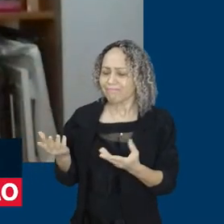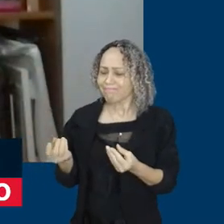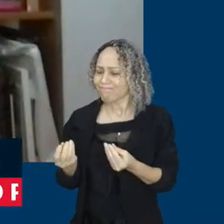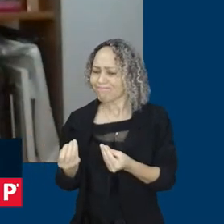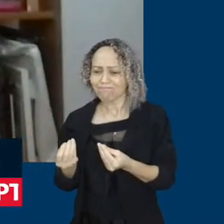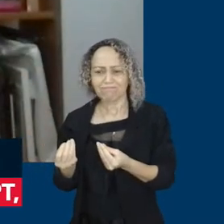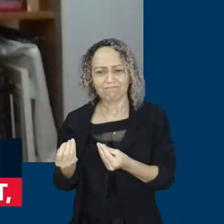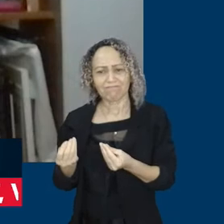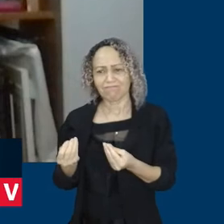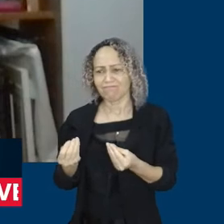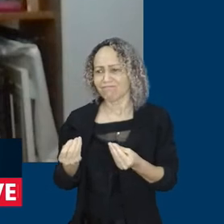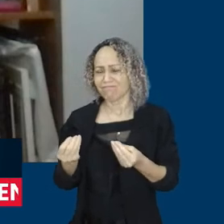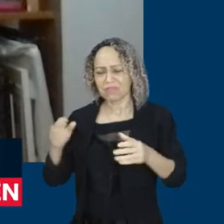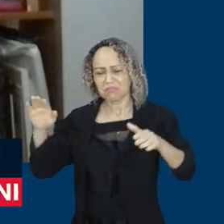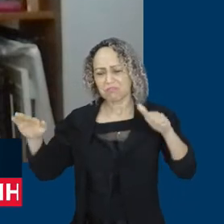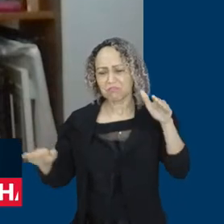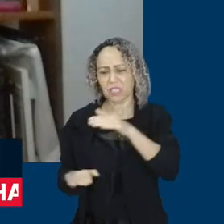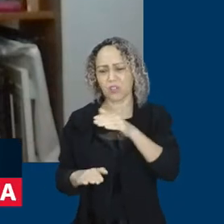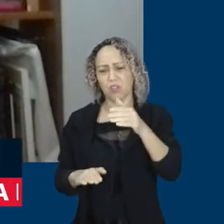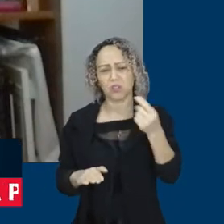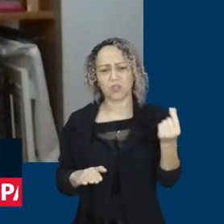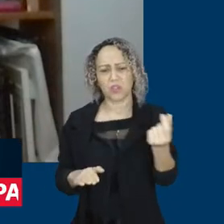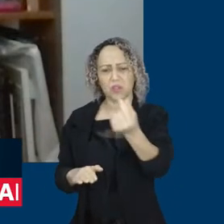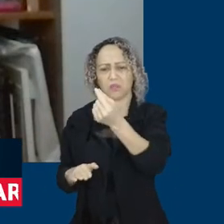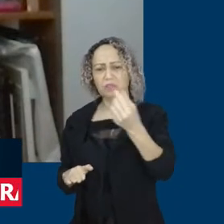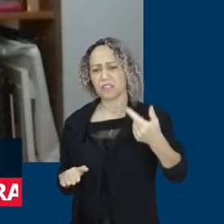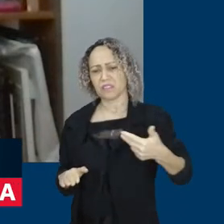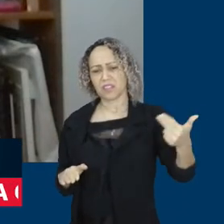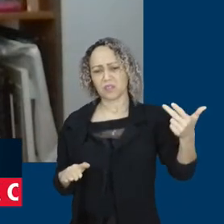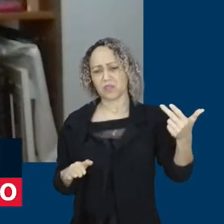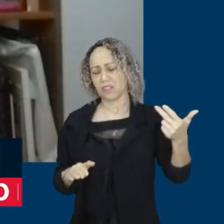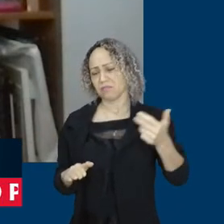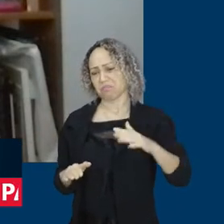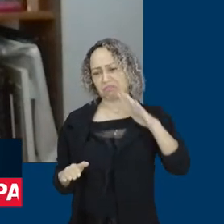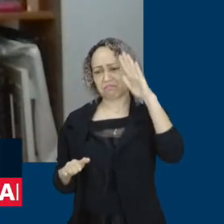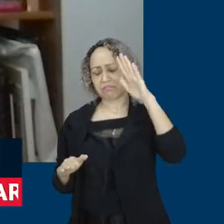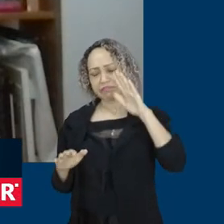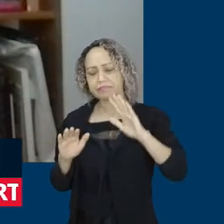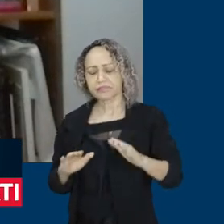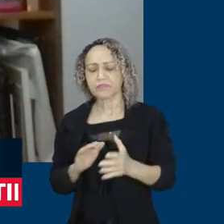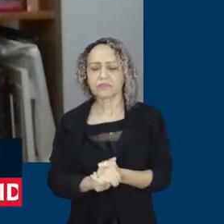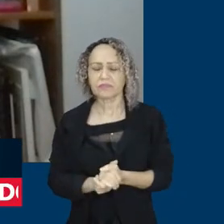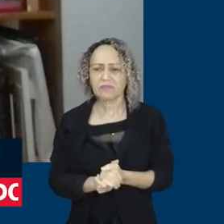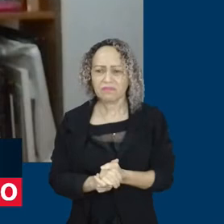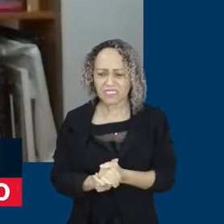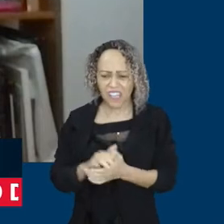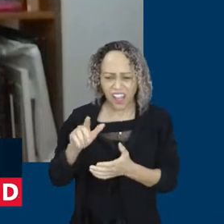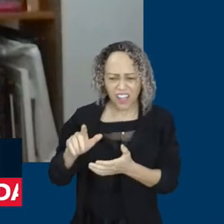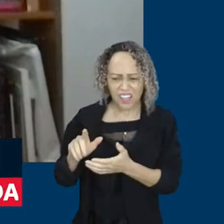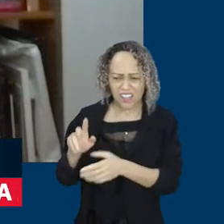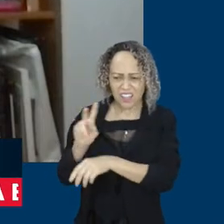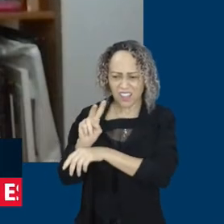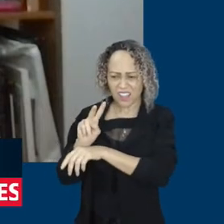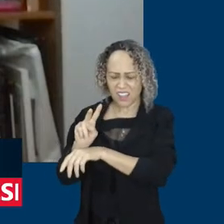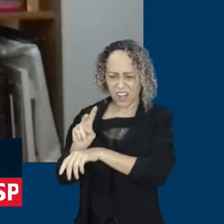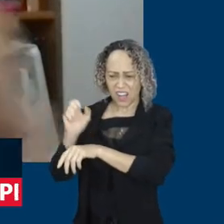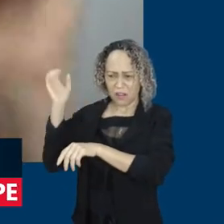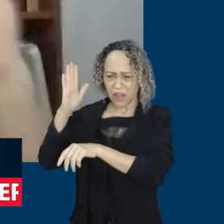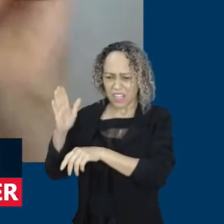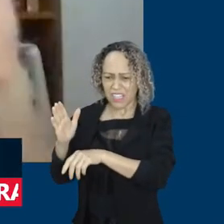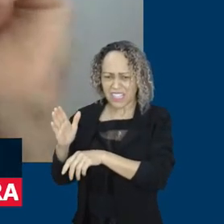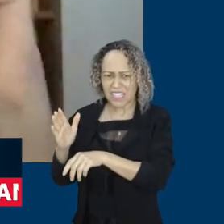a forma como eles organizaram esse programa de transferência de renda é de uma injustiça a toda prova. Né?